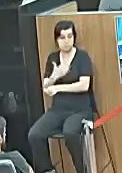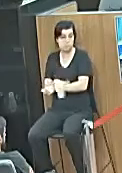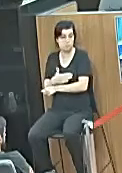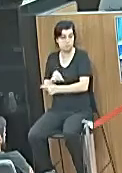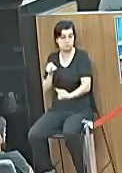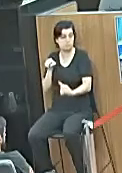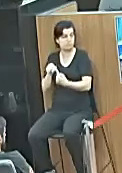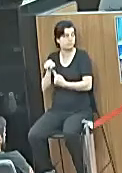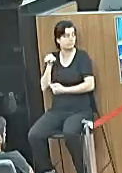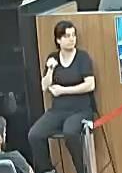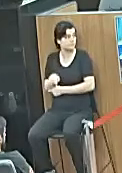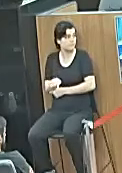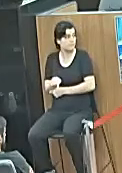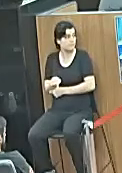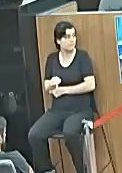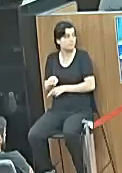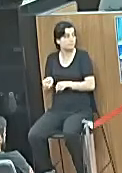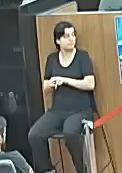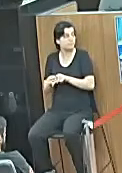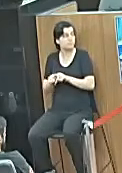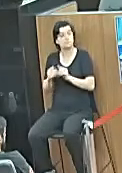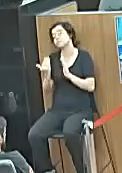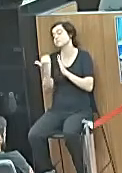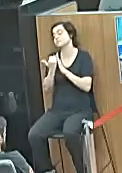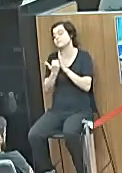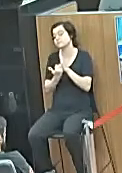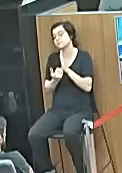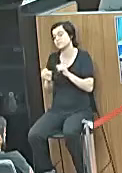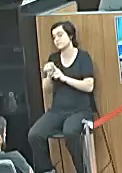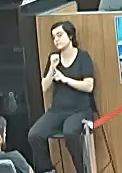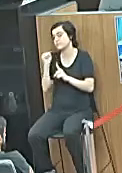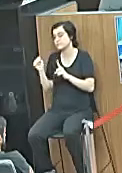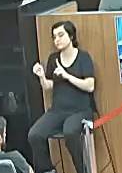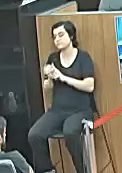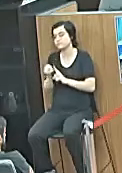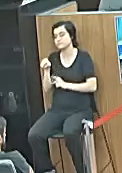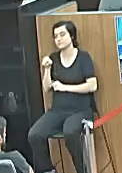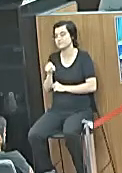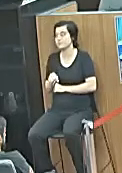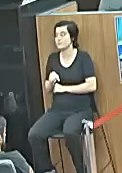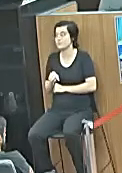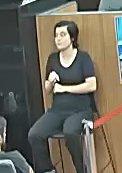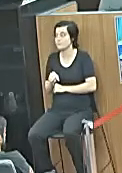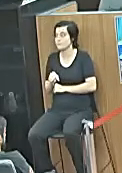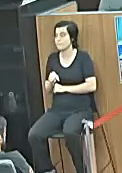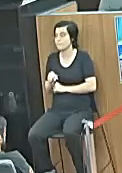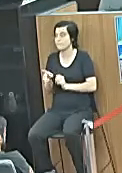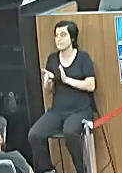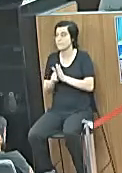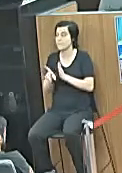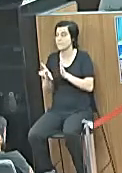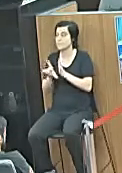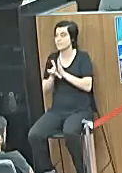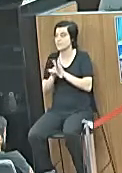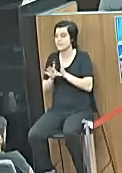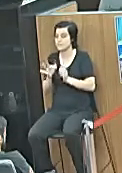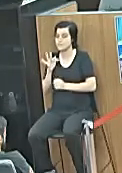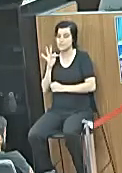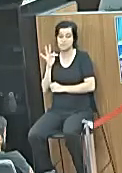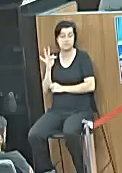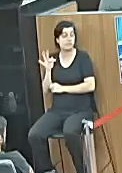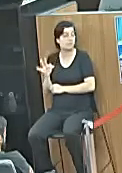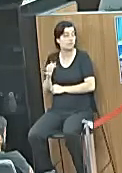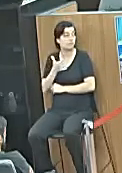incluir na elaboração do plano estadual de habitação capítulo dedicado à implementação do disposto na lei federal 11.161